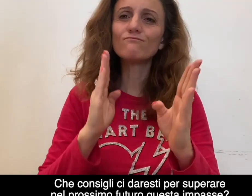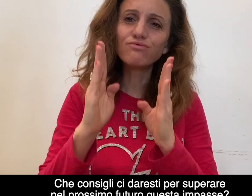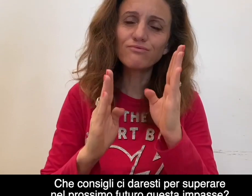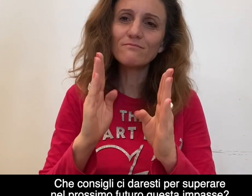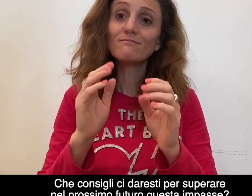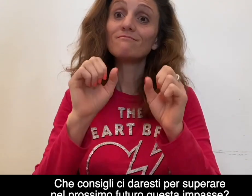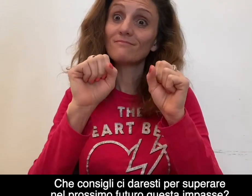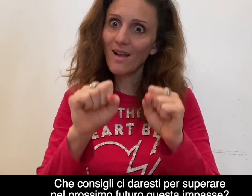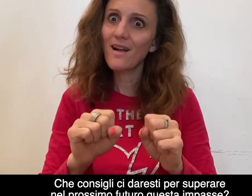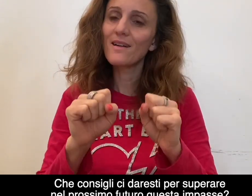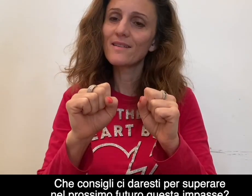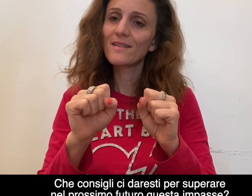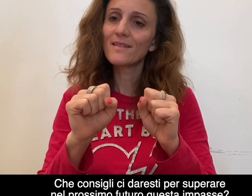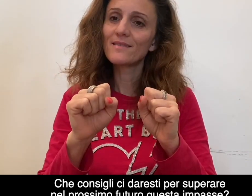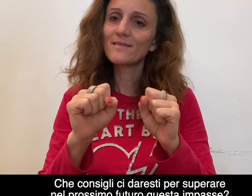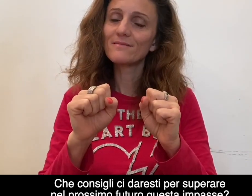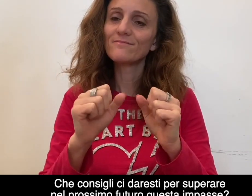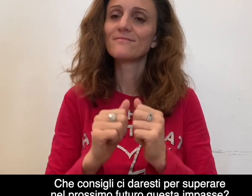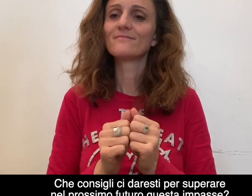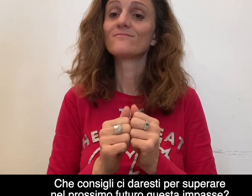futuro questa empasse grazie